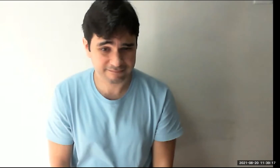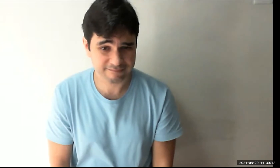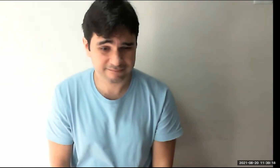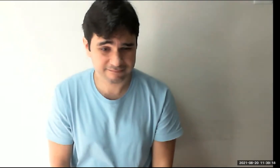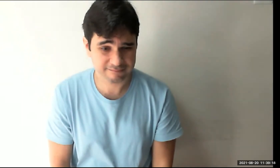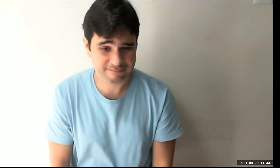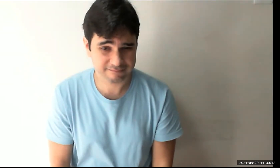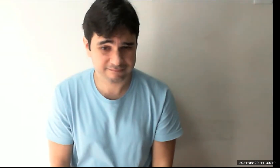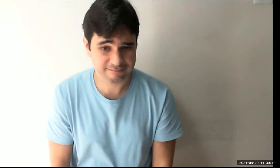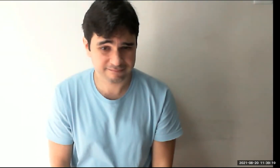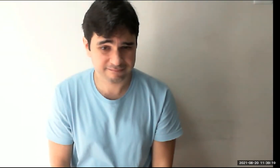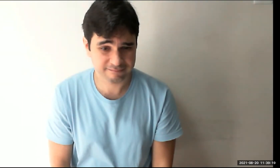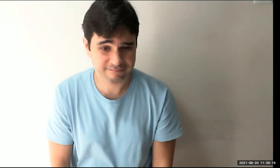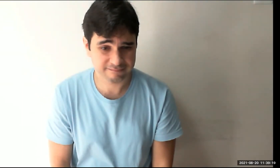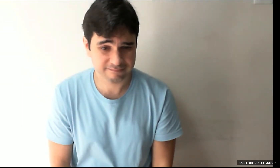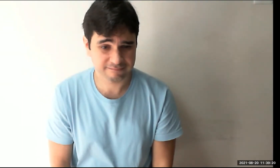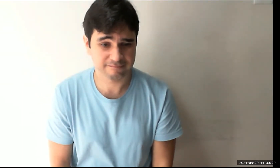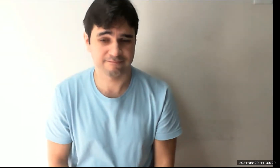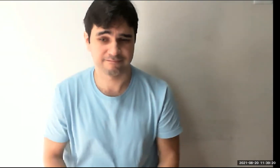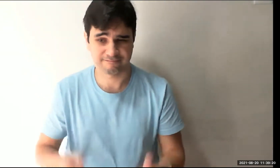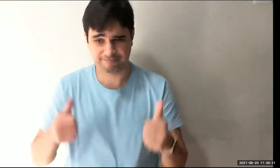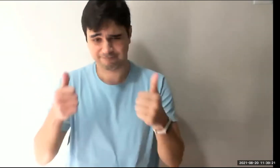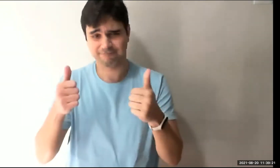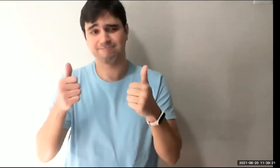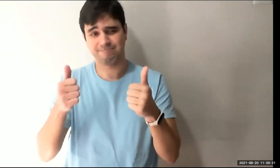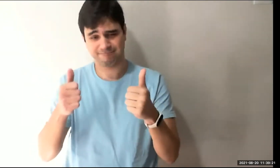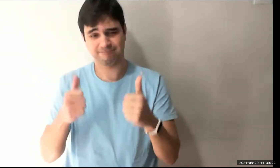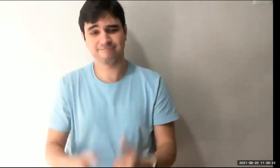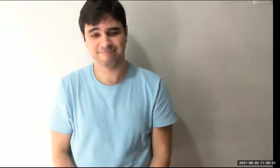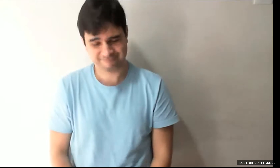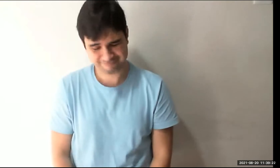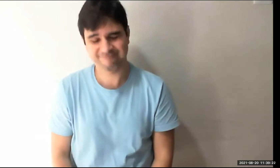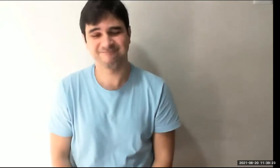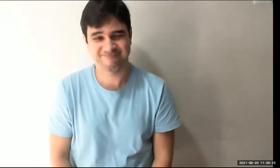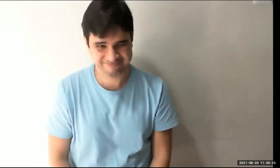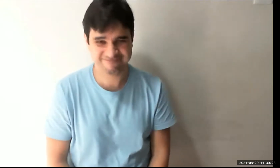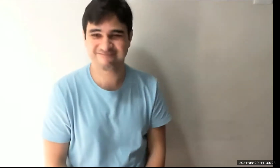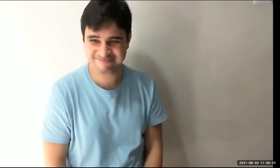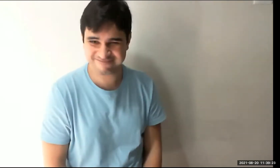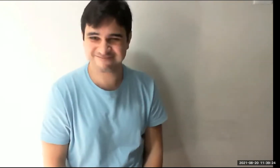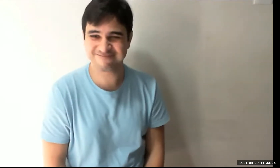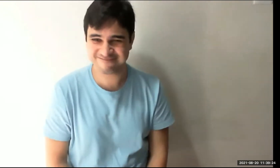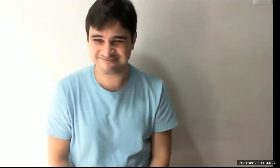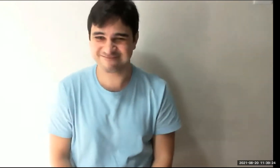toda. Então, é isso, Eric, parabéns. E eu, Vilma, só queria